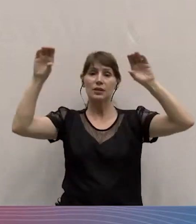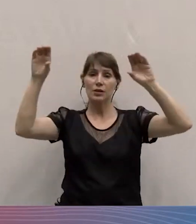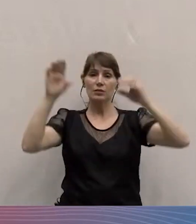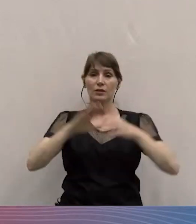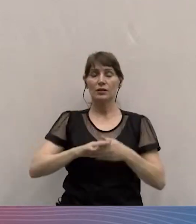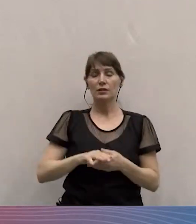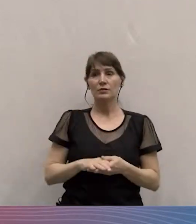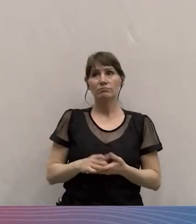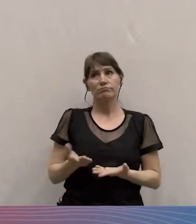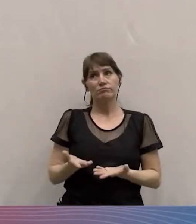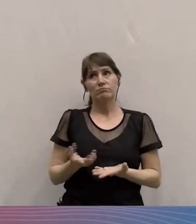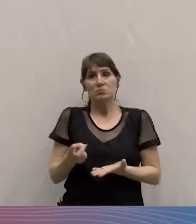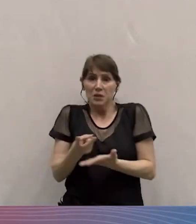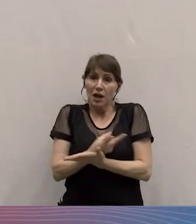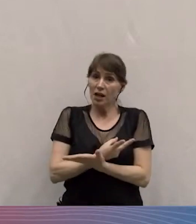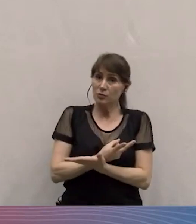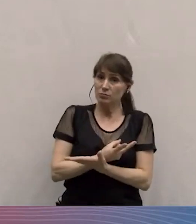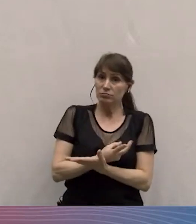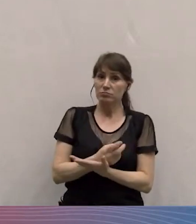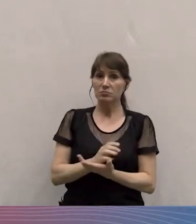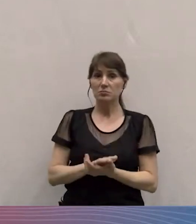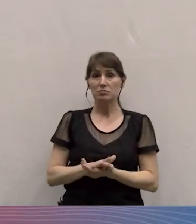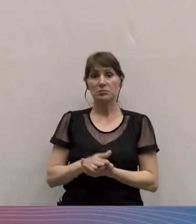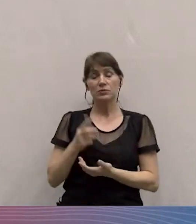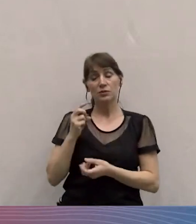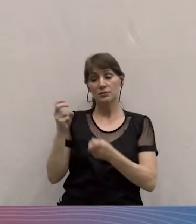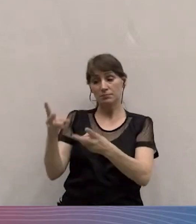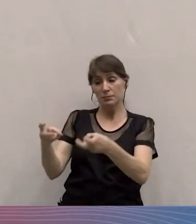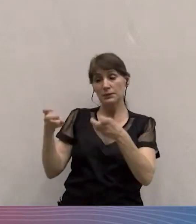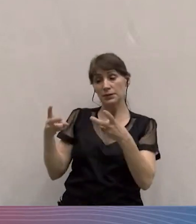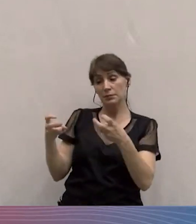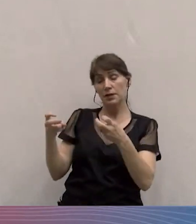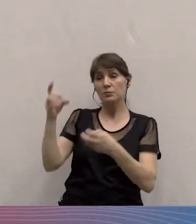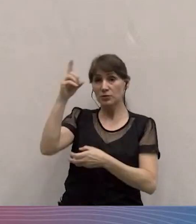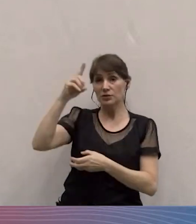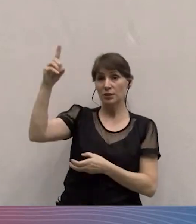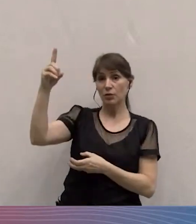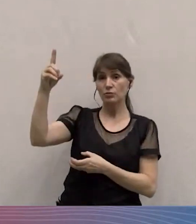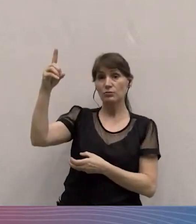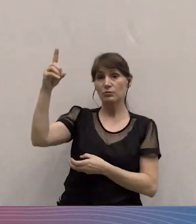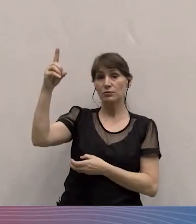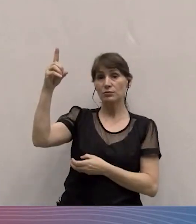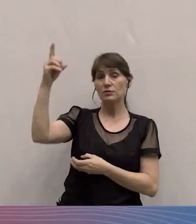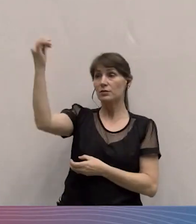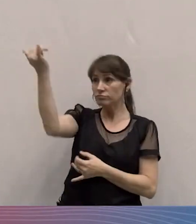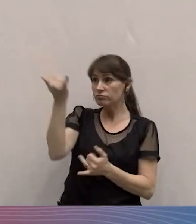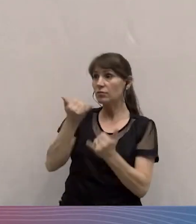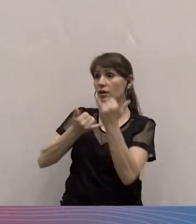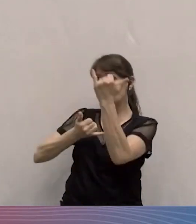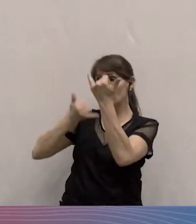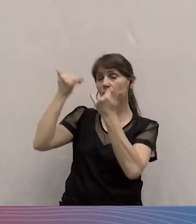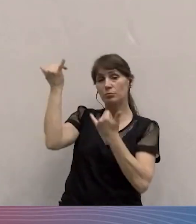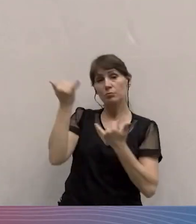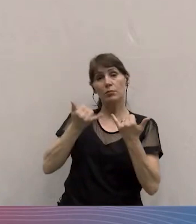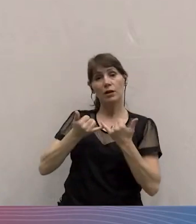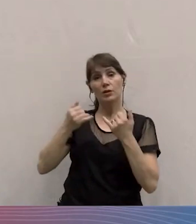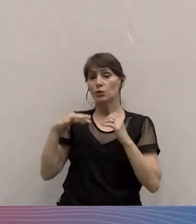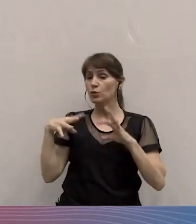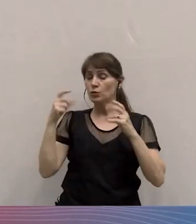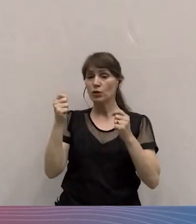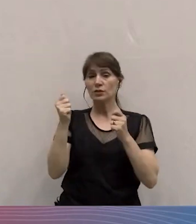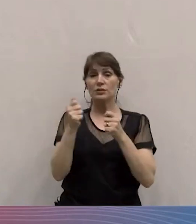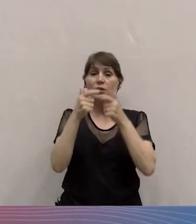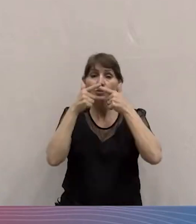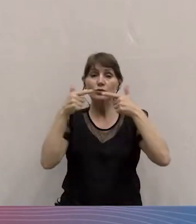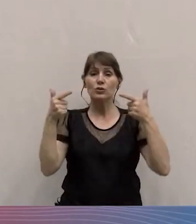Não está errado isso. Ali nós vemos Deus nos bendizendo com toda sorte